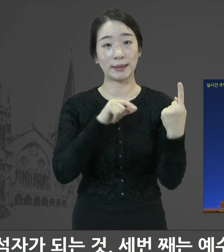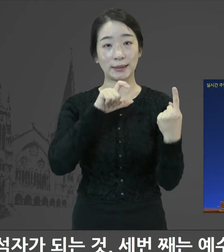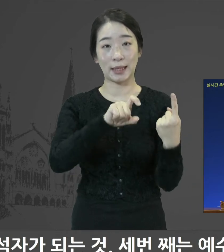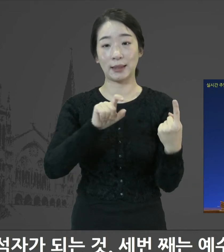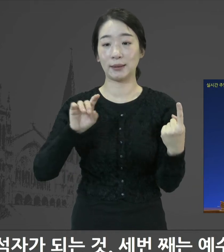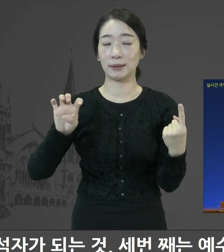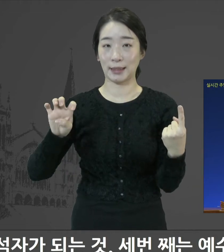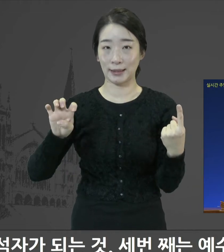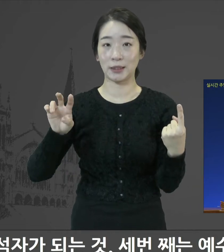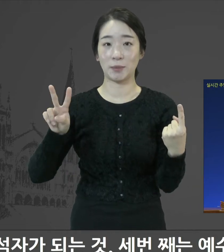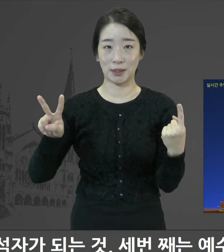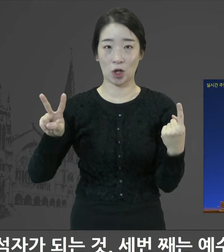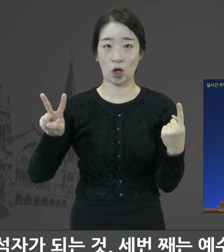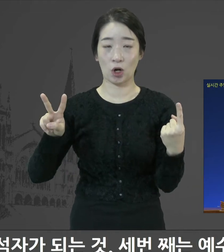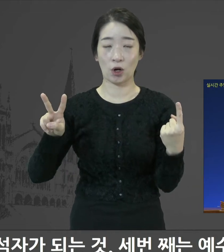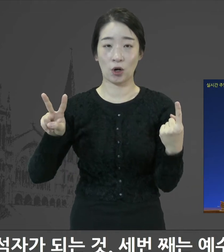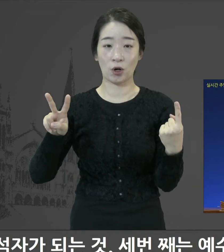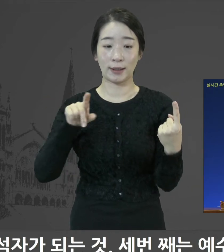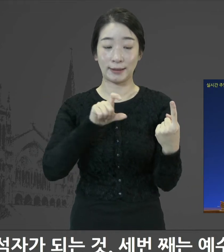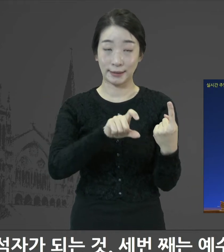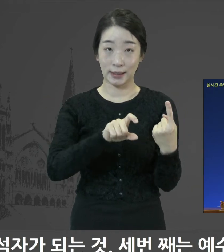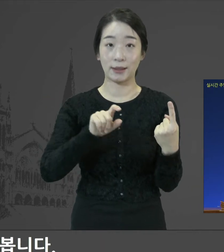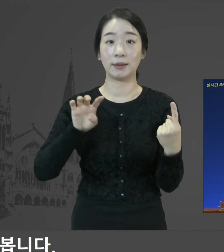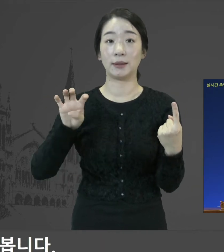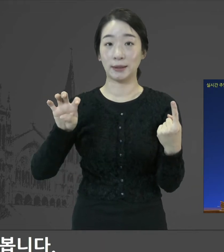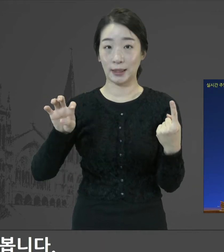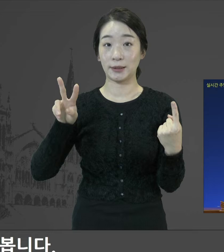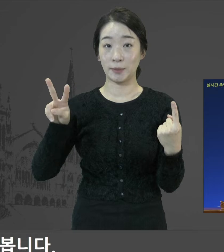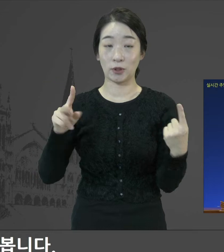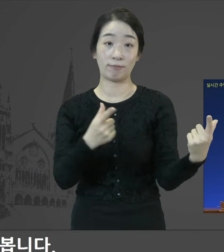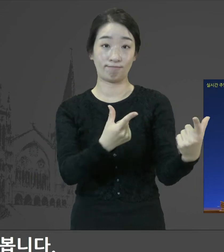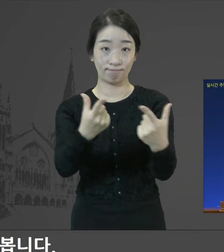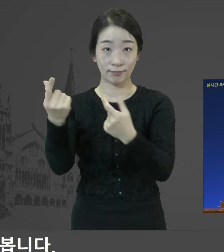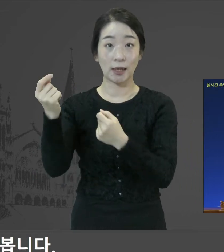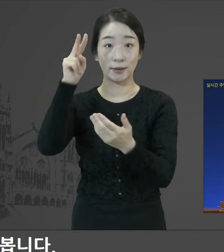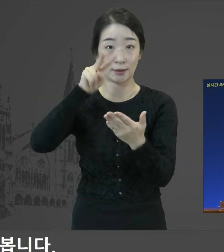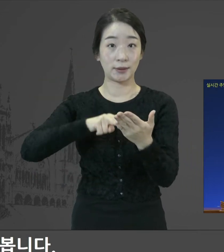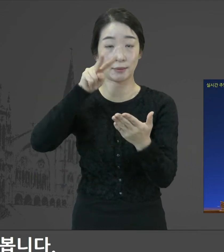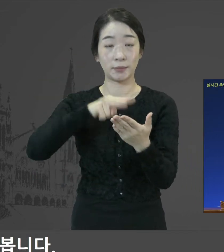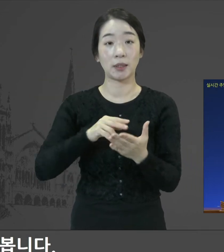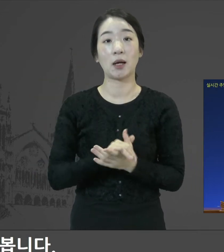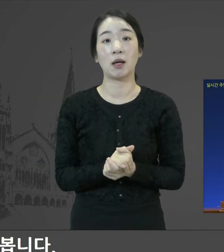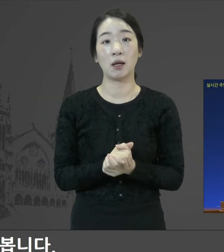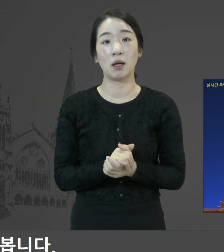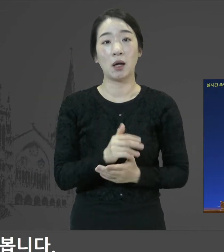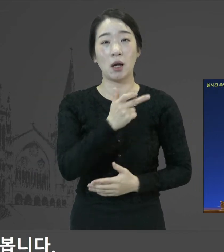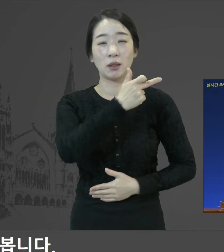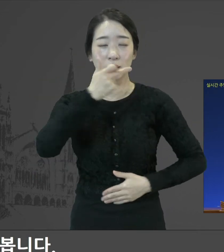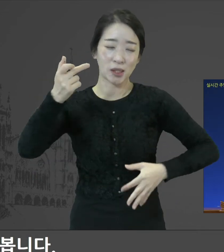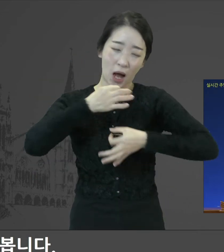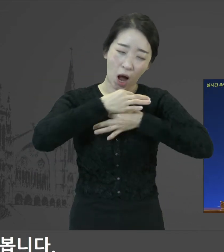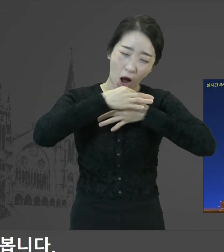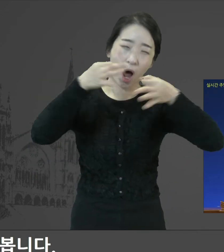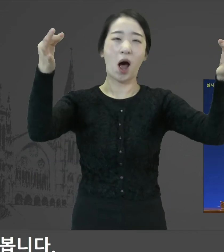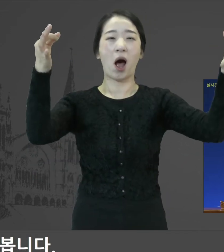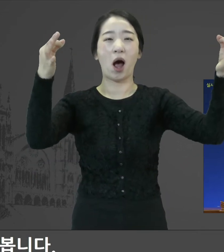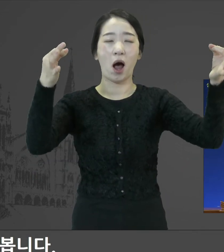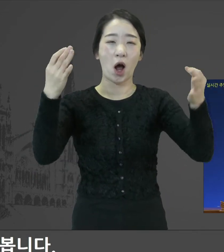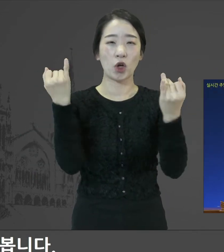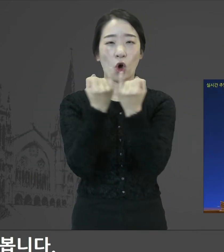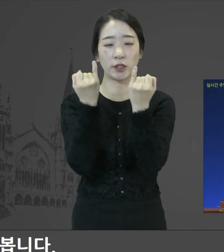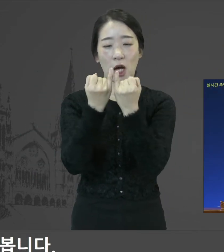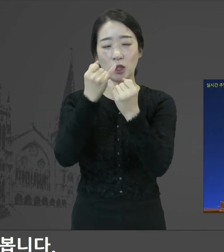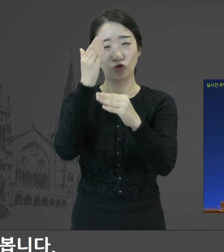42절 보실까요? 42절 찾아서 같이 한번 읽겠습니다. 읽습니다. 큰 소리로 불러 이르되 여자